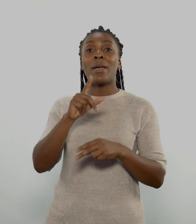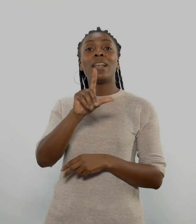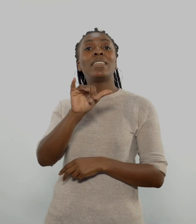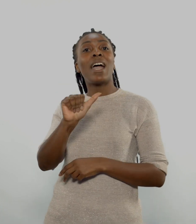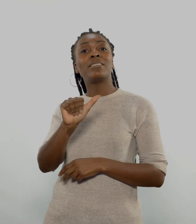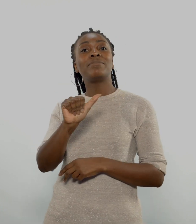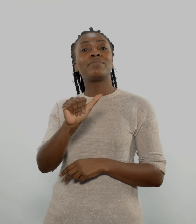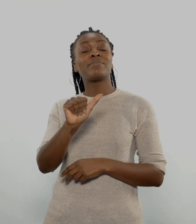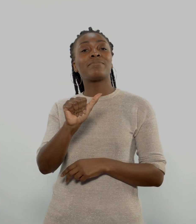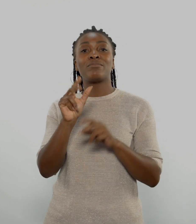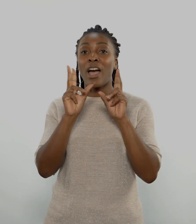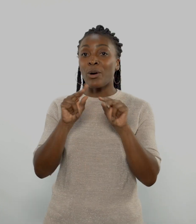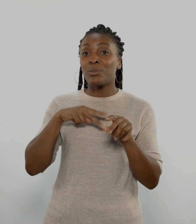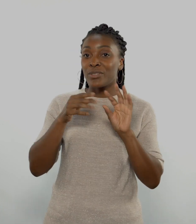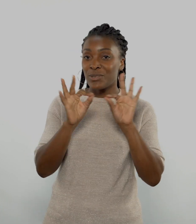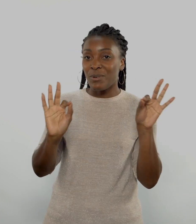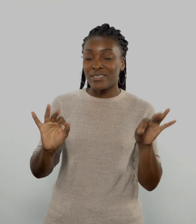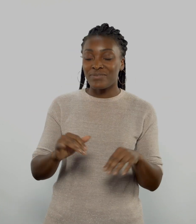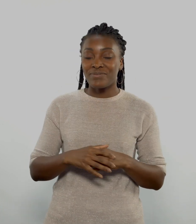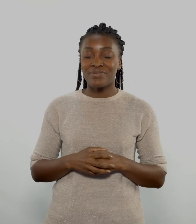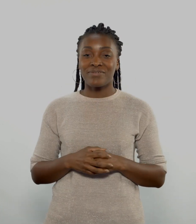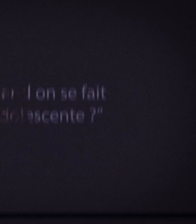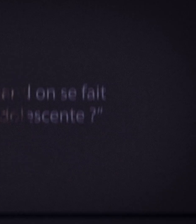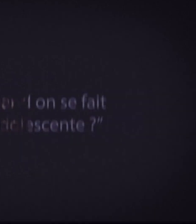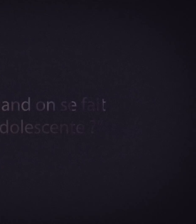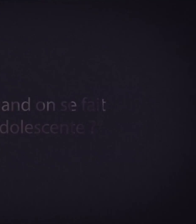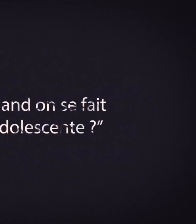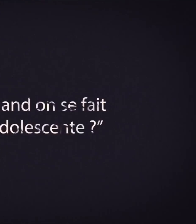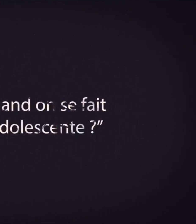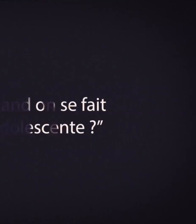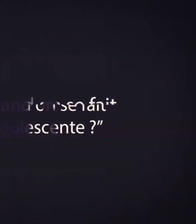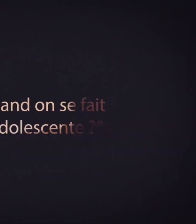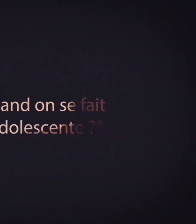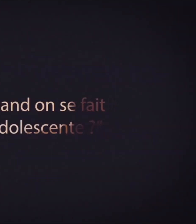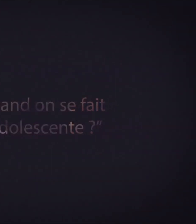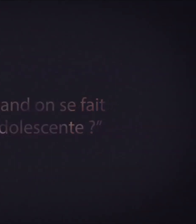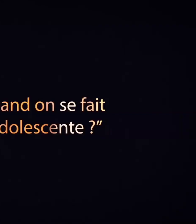Bonjour, je m'appelle Lia et je vais vous raconter mon histoire.